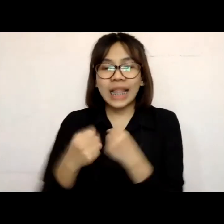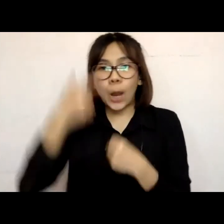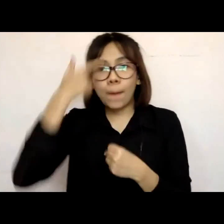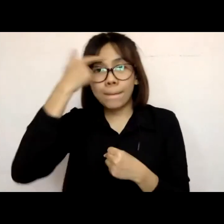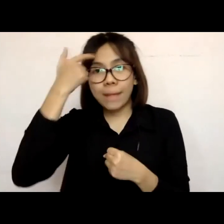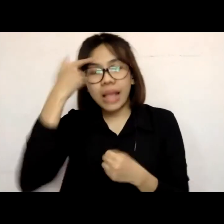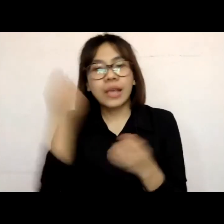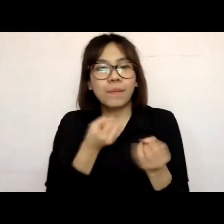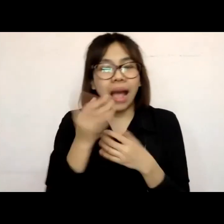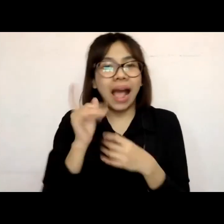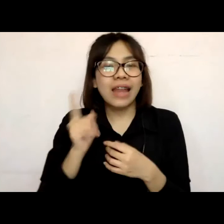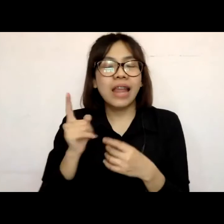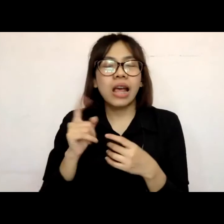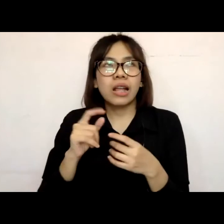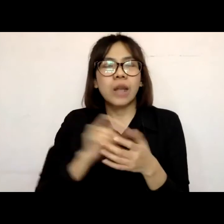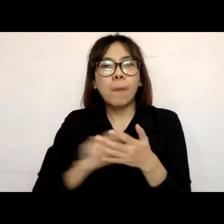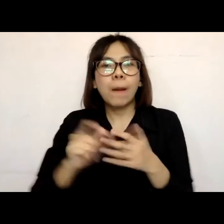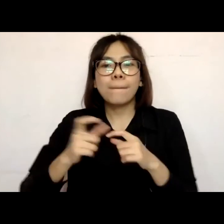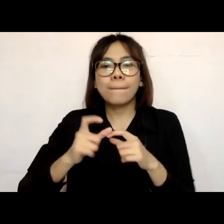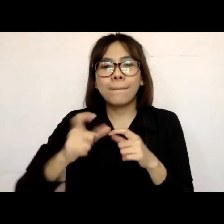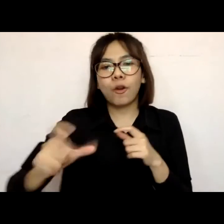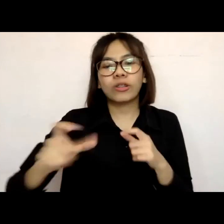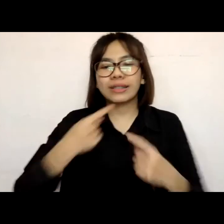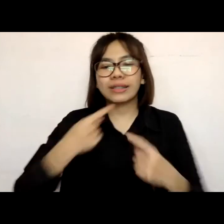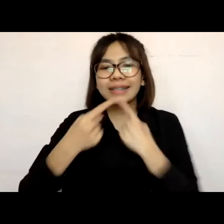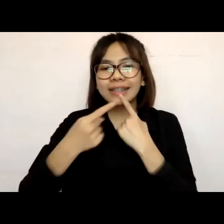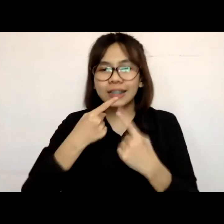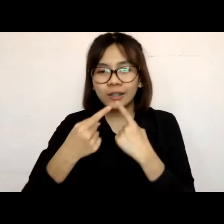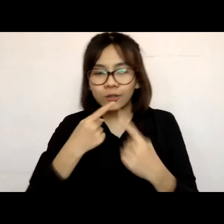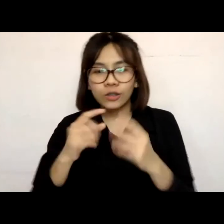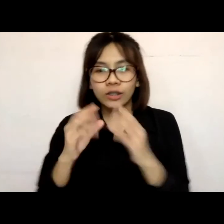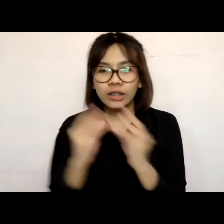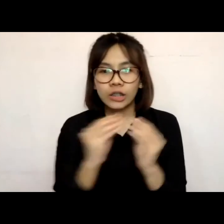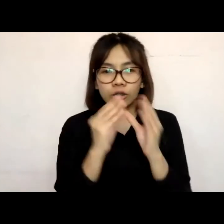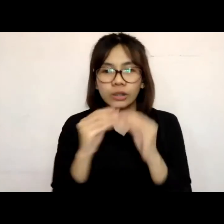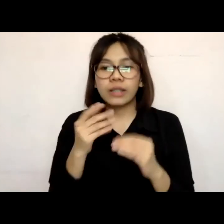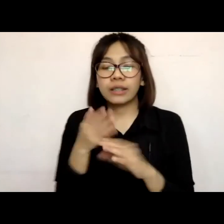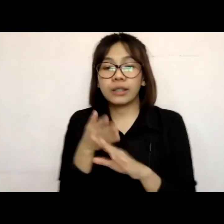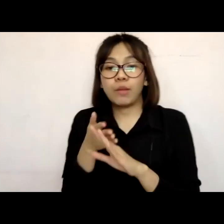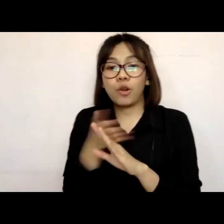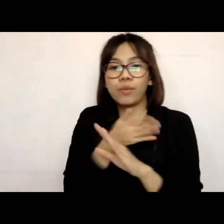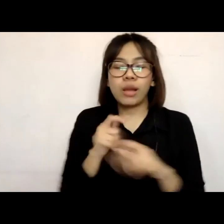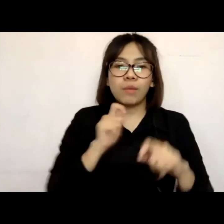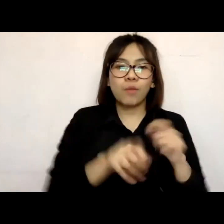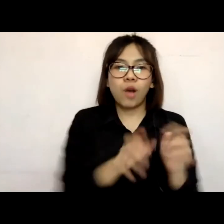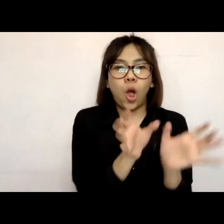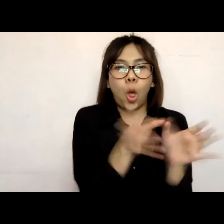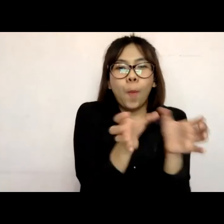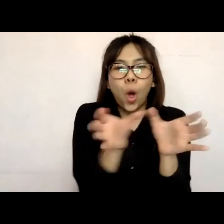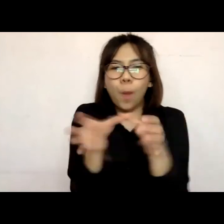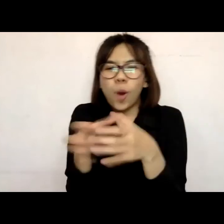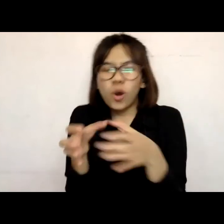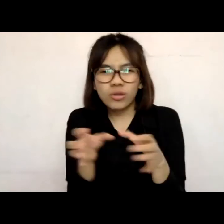Kadang susah juga karena kadang kan kalau misalkan kita lihat di ensiklopedia ada perbedaan antara gender dan jenis kelamin gitu ya. Karena gender